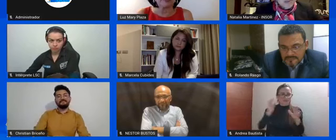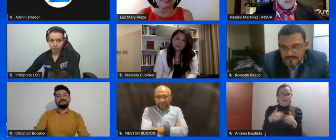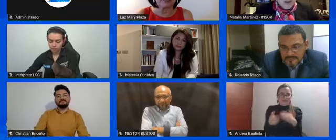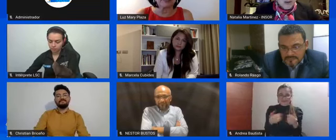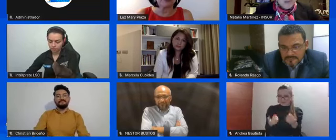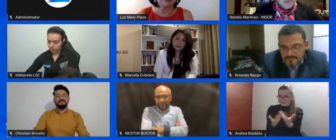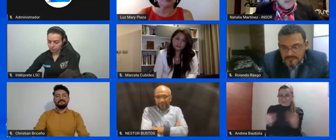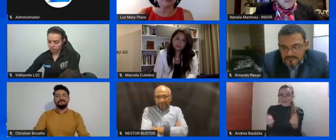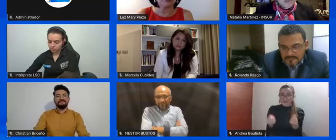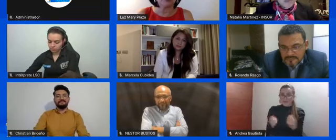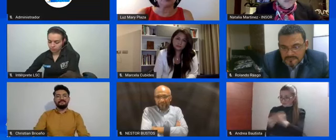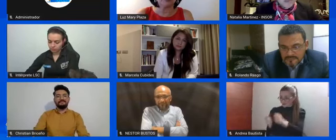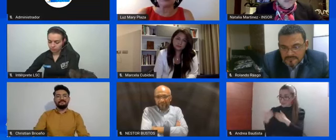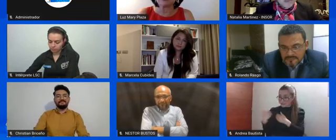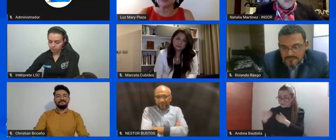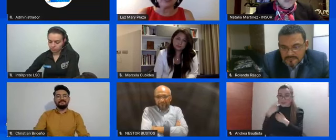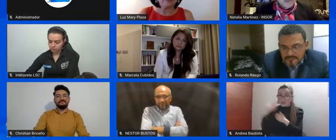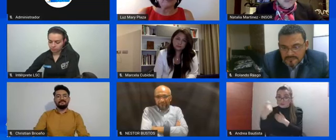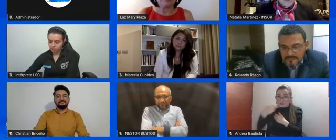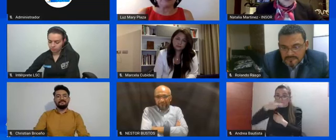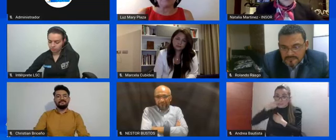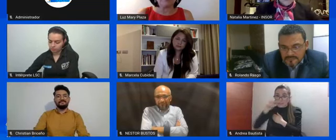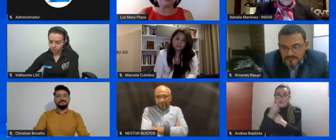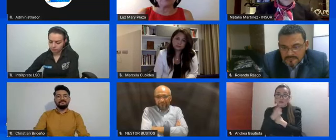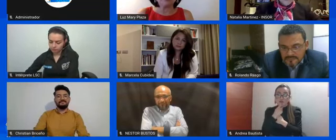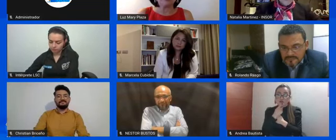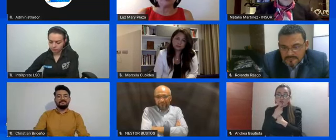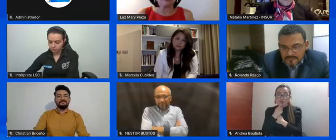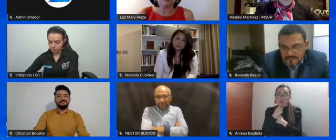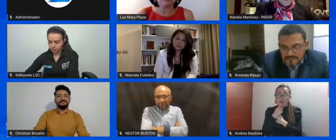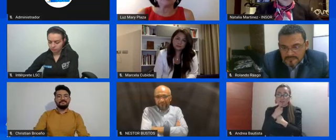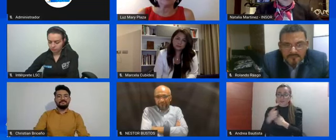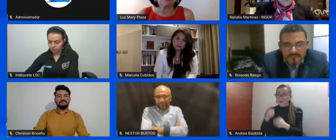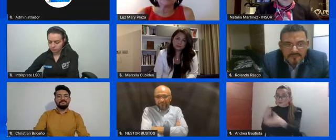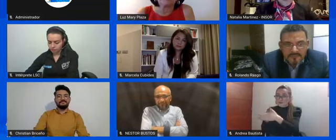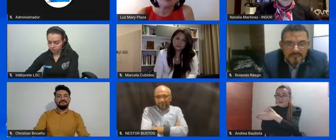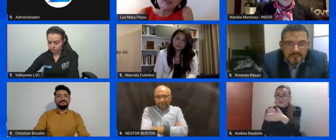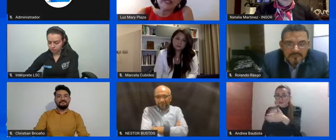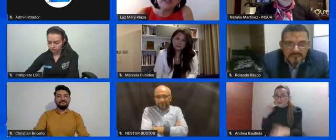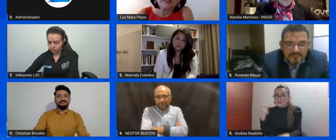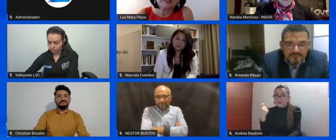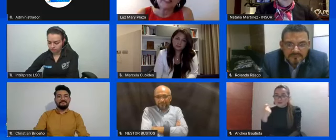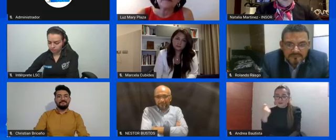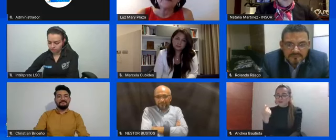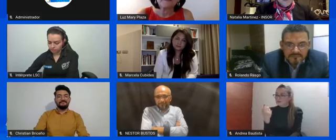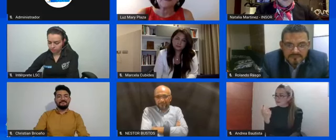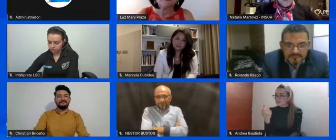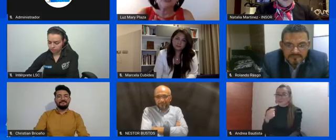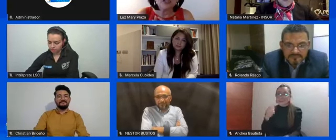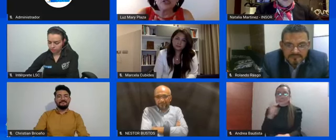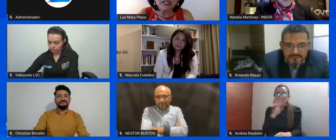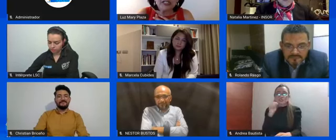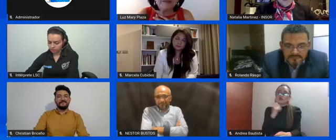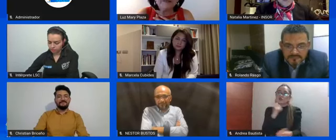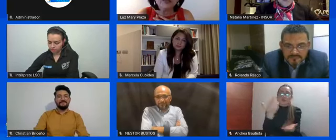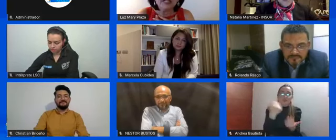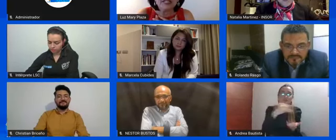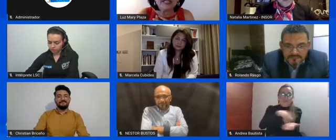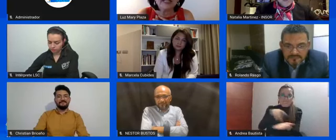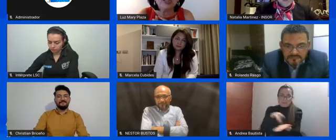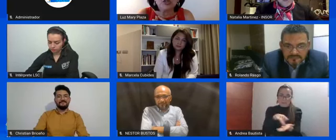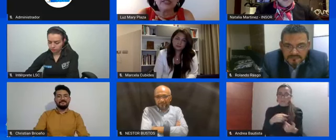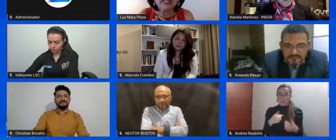encargarte de buscar tal niño, de otro, entonces empezamos a buscar a esos niños y ahí los volver a contactar. Yo escogí